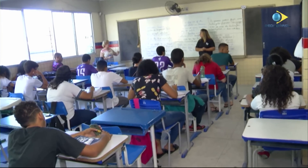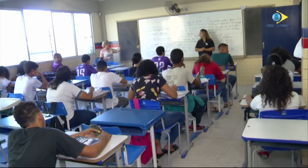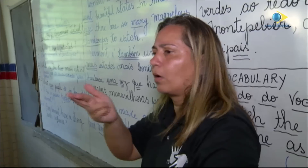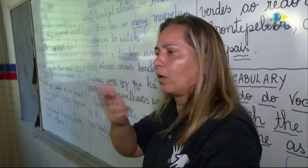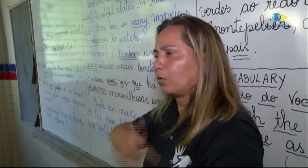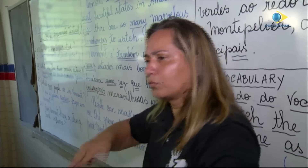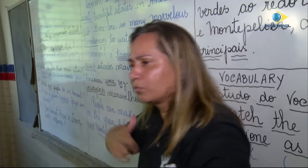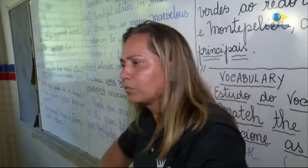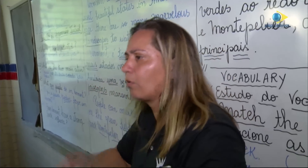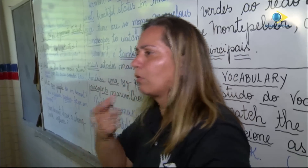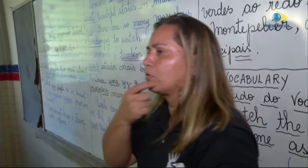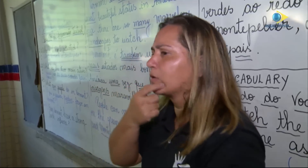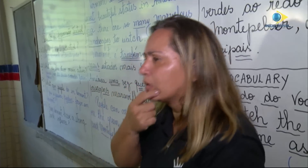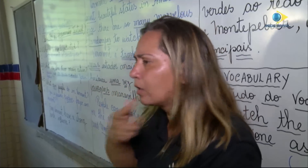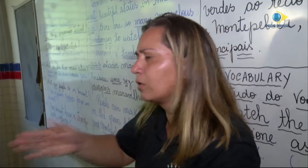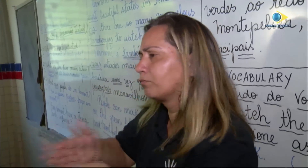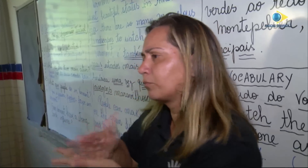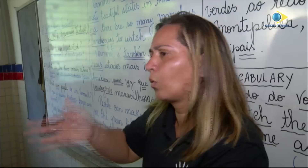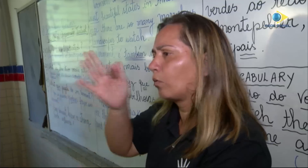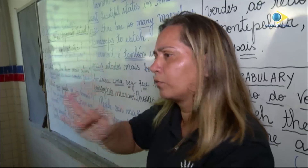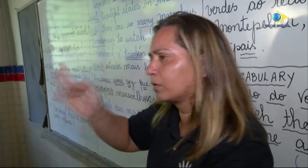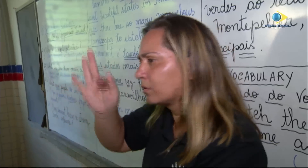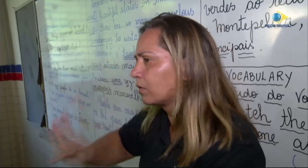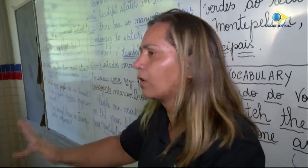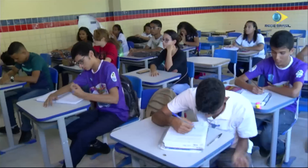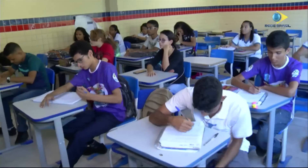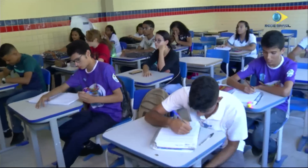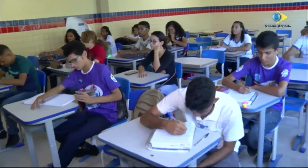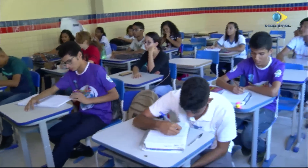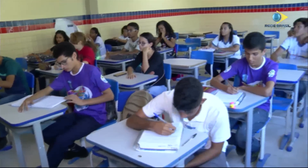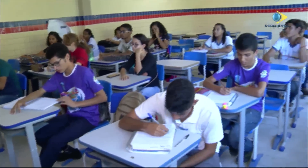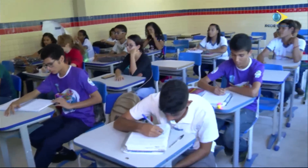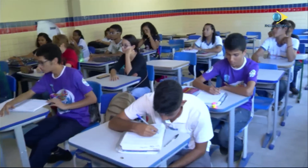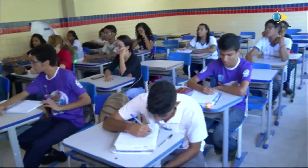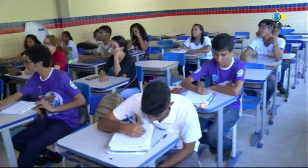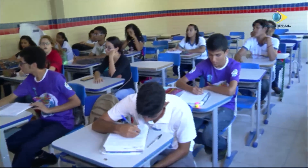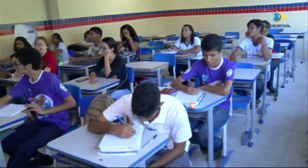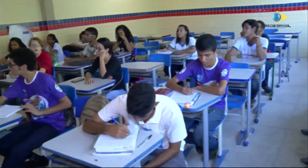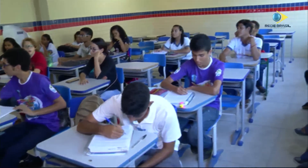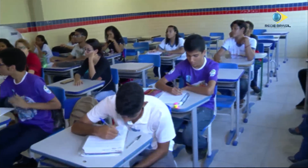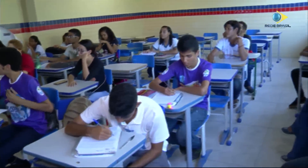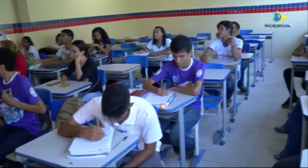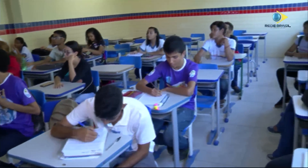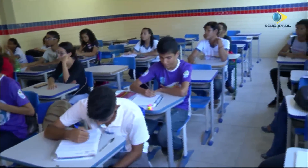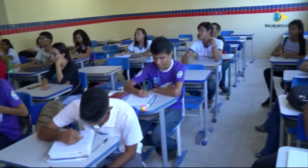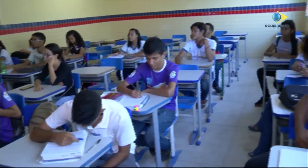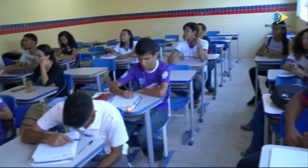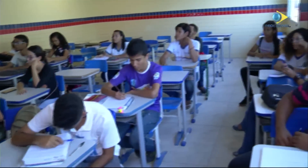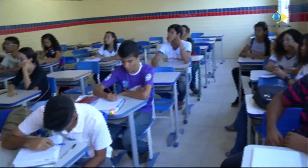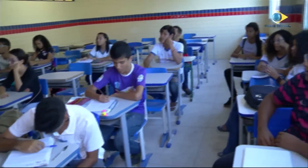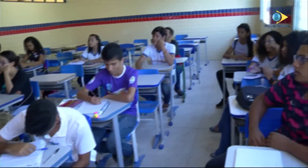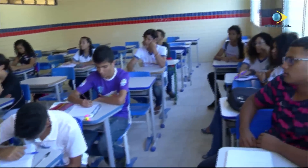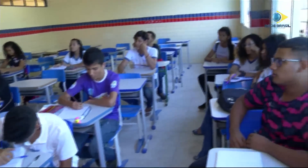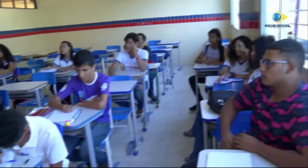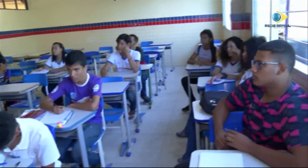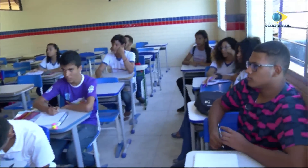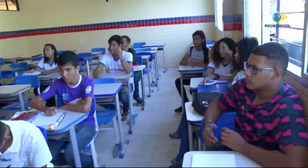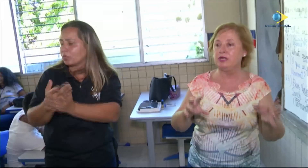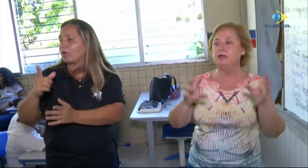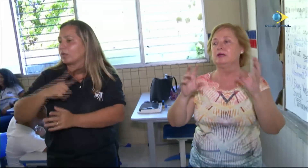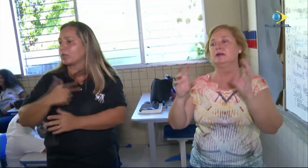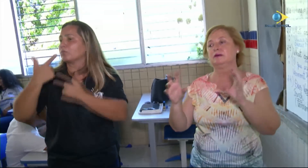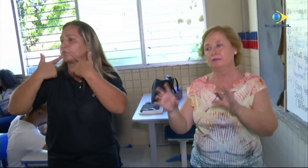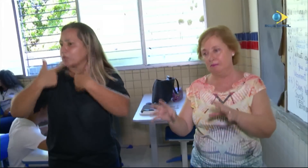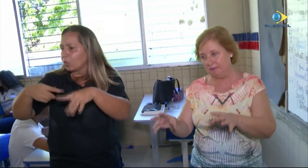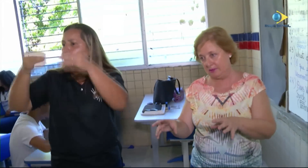fazendo letras libras. Eu tenho alunos também que passaram em concurso aí do Estado. E eu sempre digo, olha, para